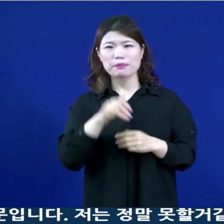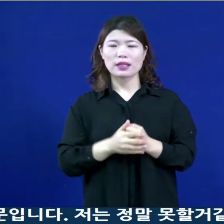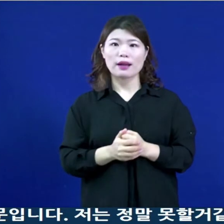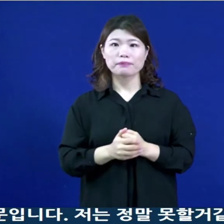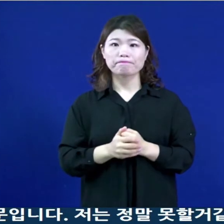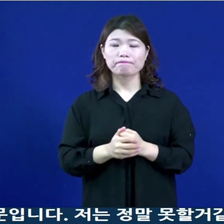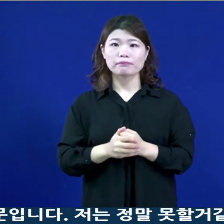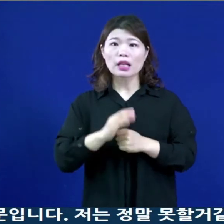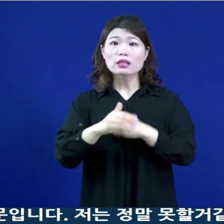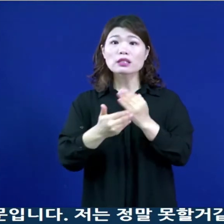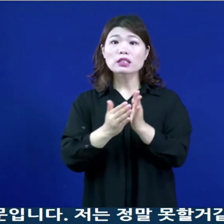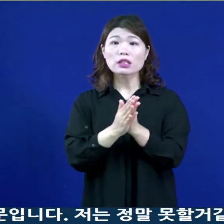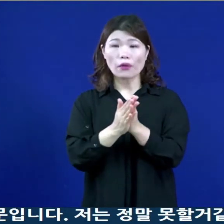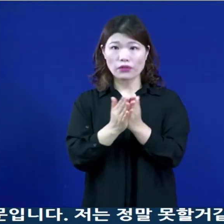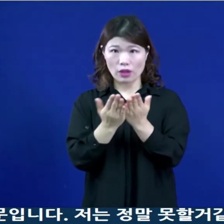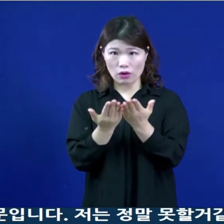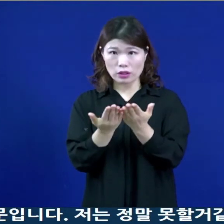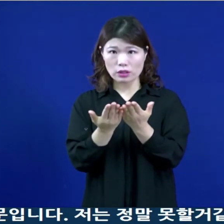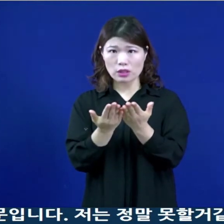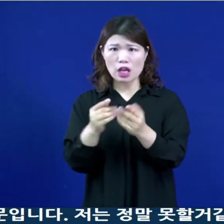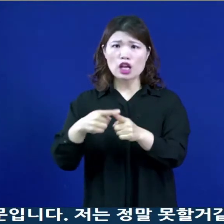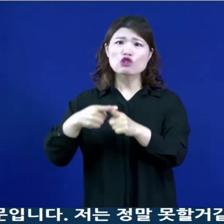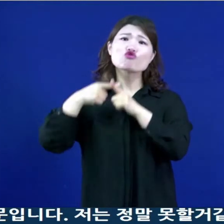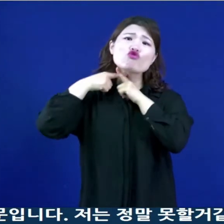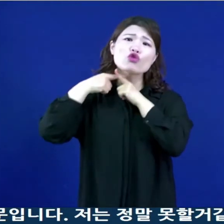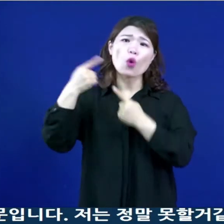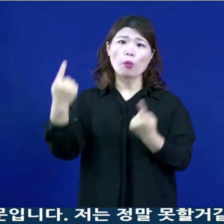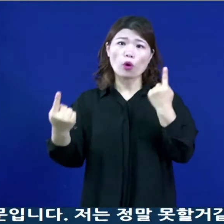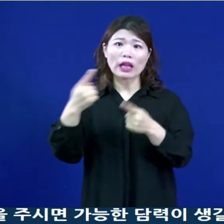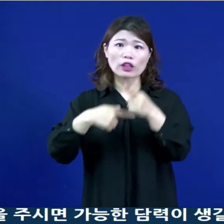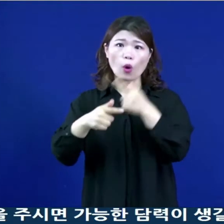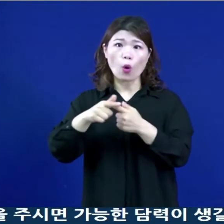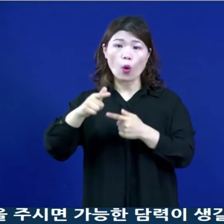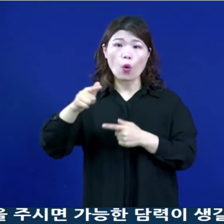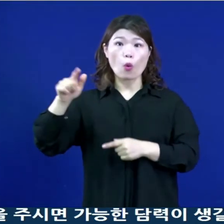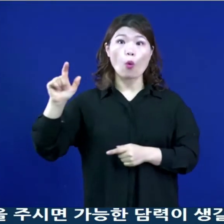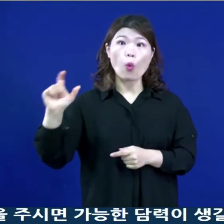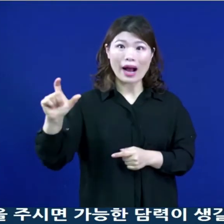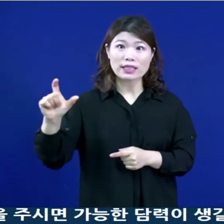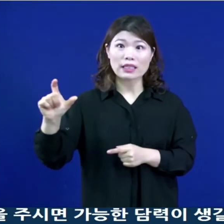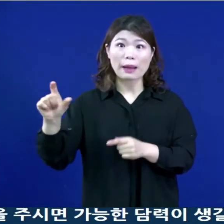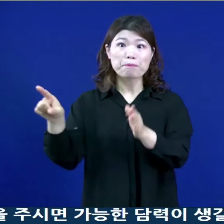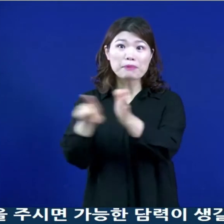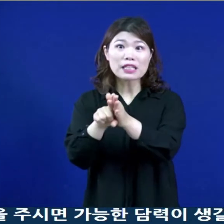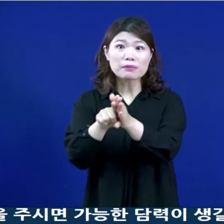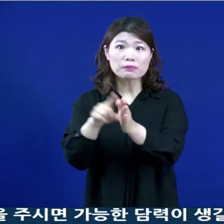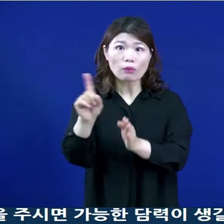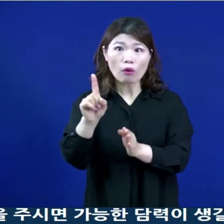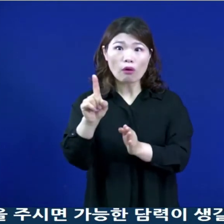그런데 성경은 이 순교보다 더 확실한 믿음이 있다고 얘기를 합니다. 사랑입니다.